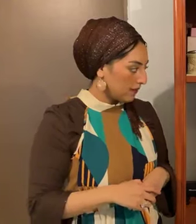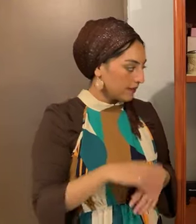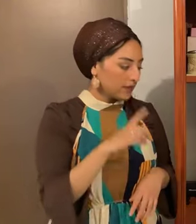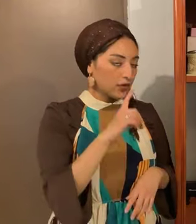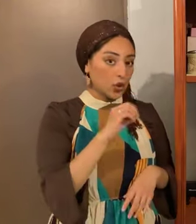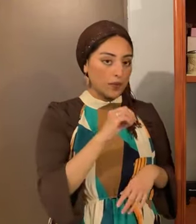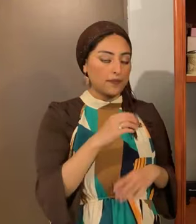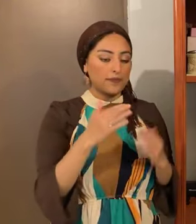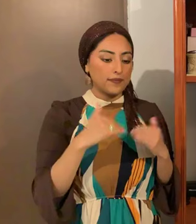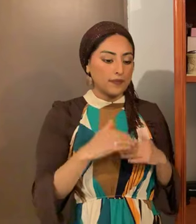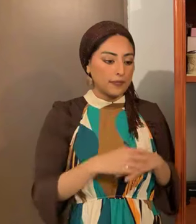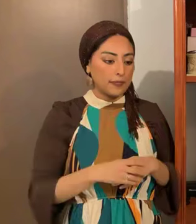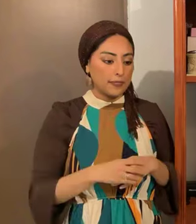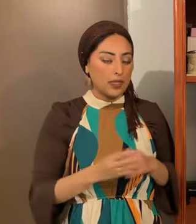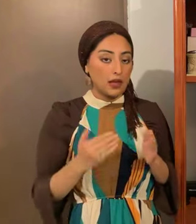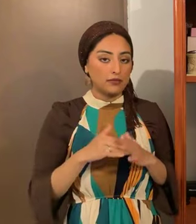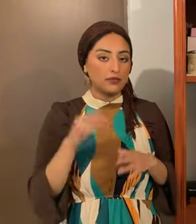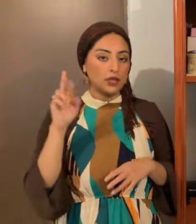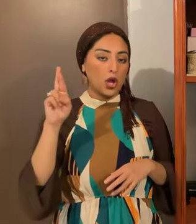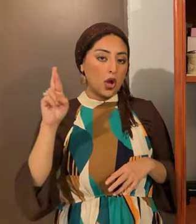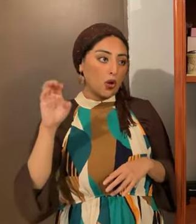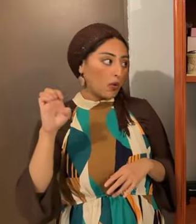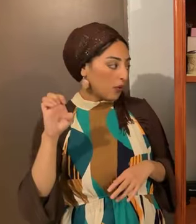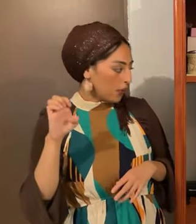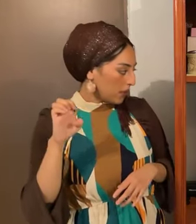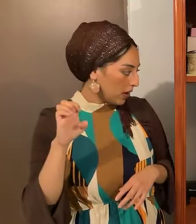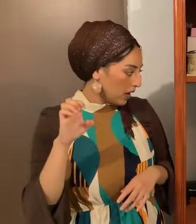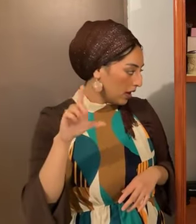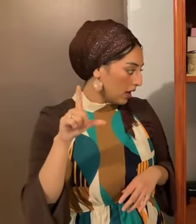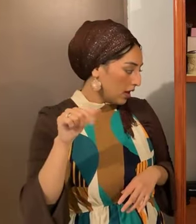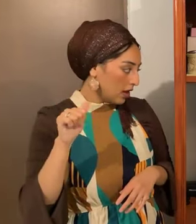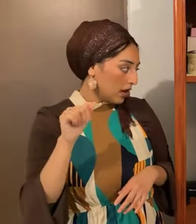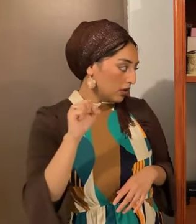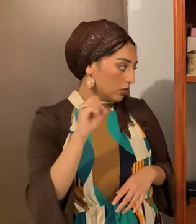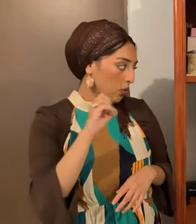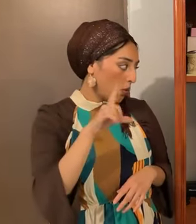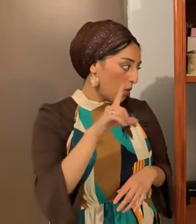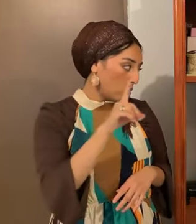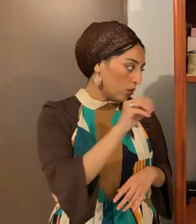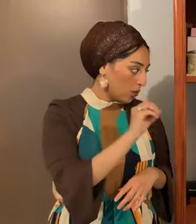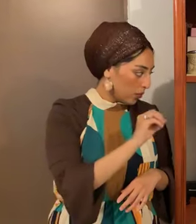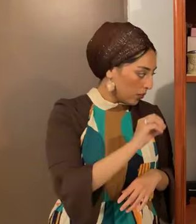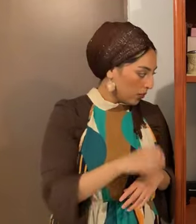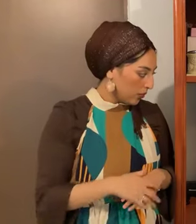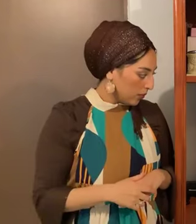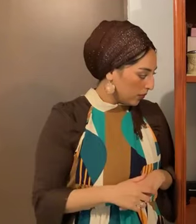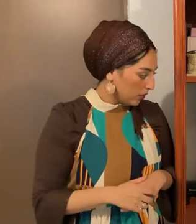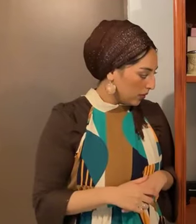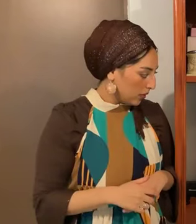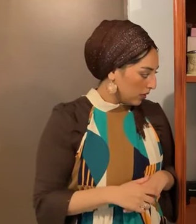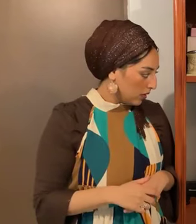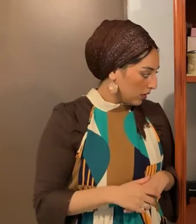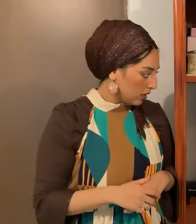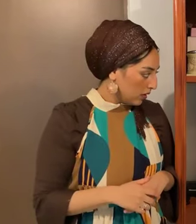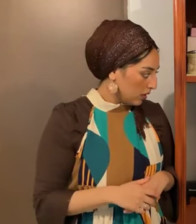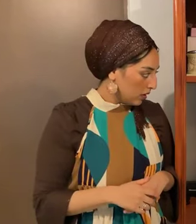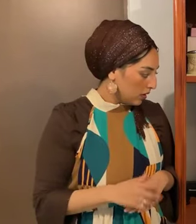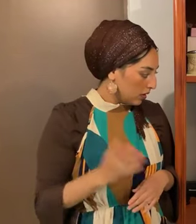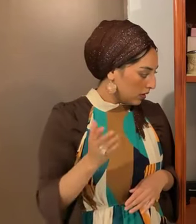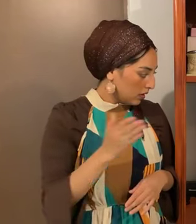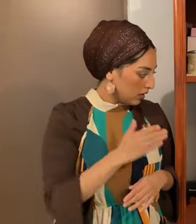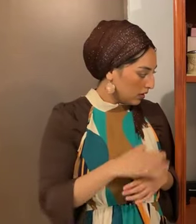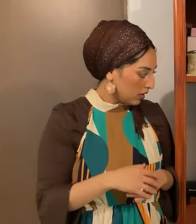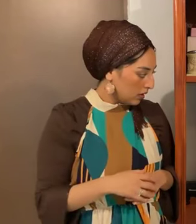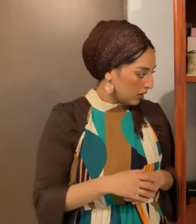Do. Ahora, re, la, sol, do. Y entonces, ¿qué tendríamos?